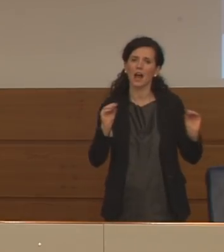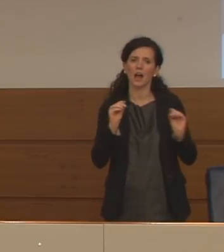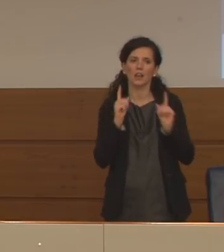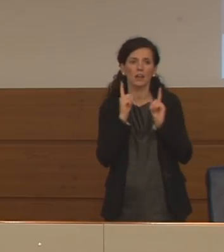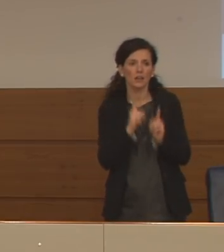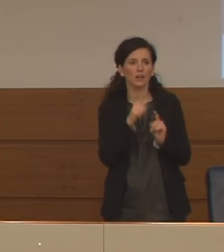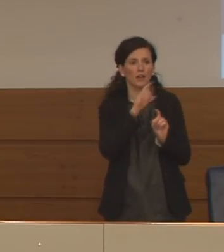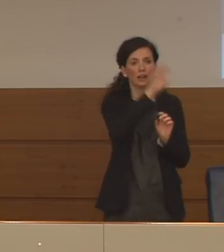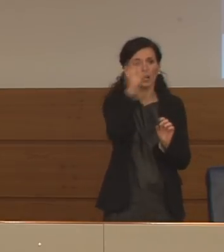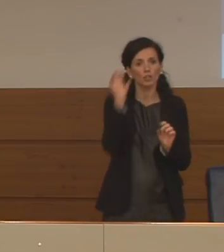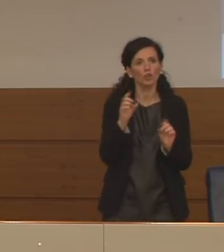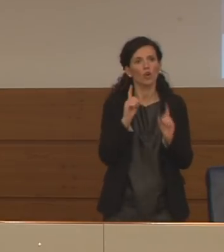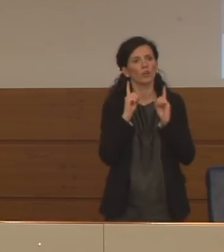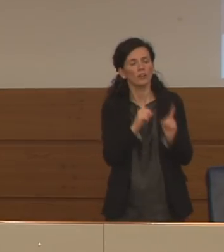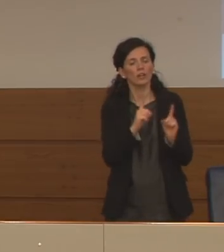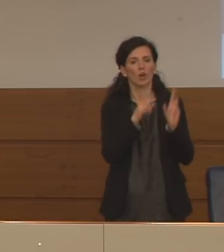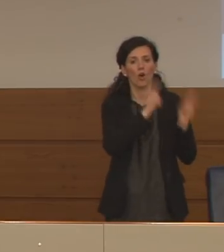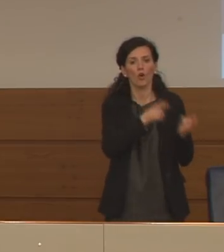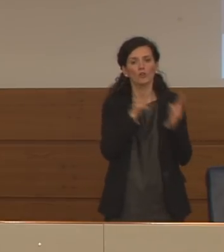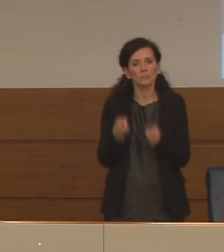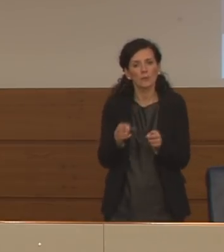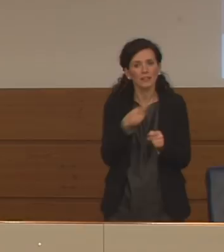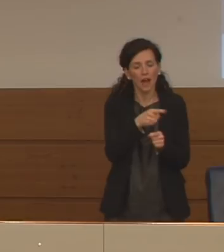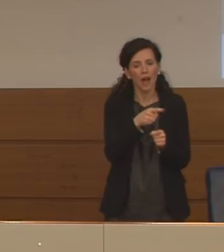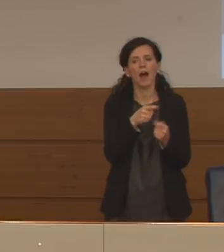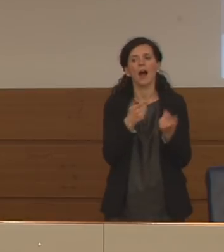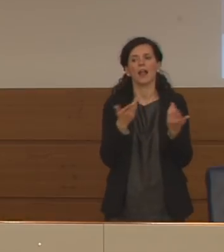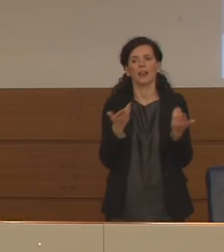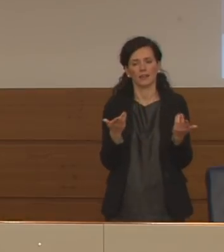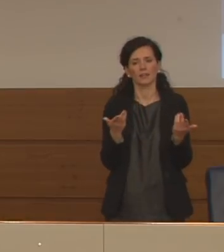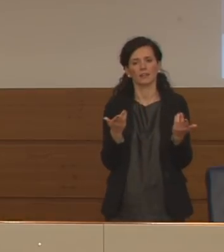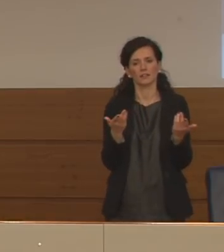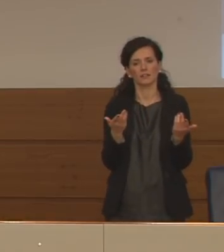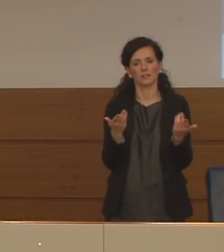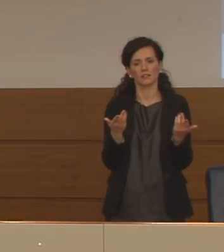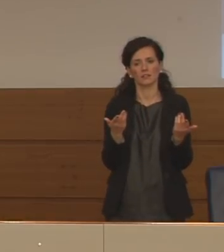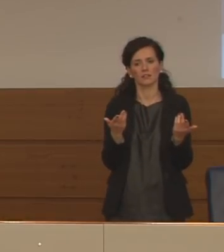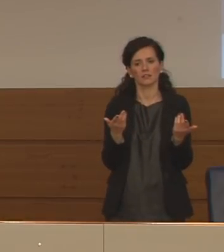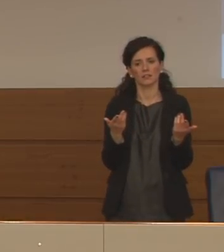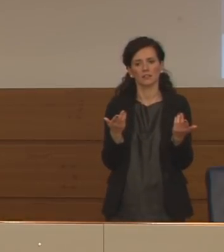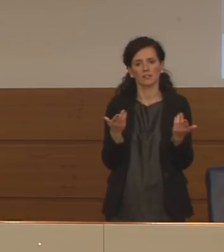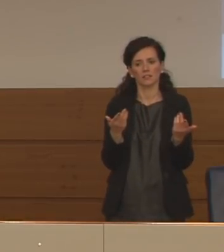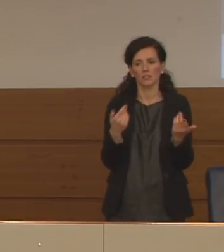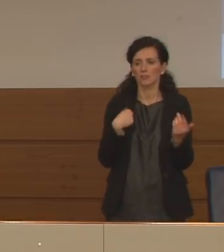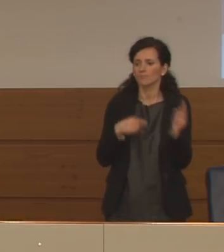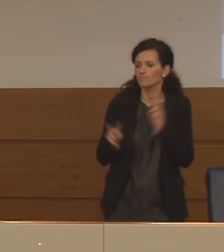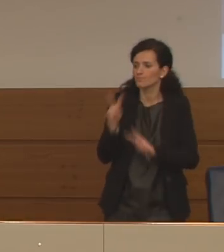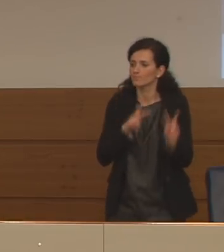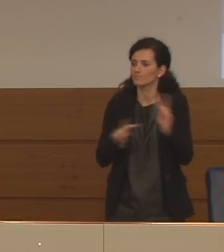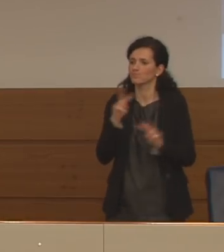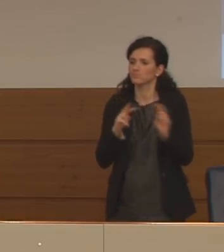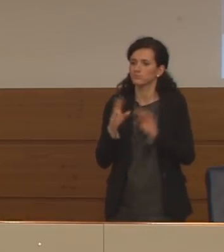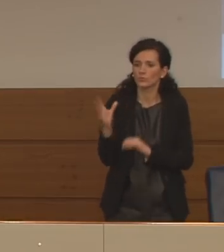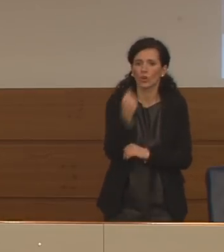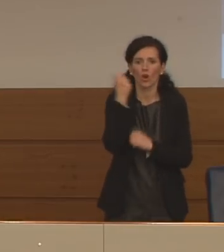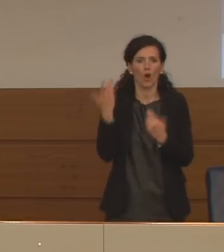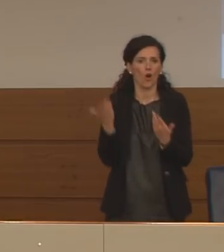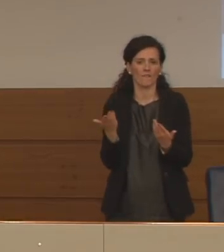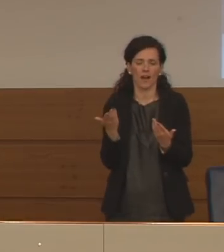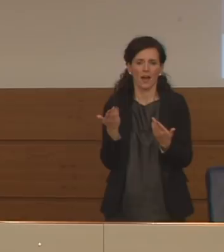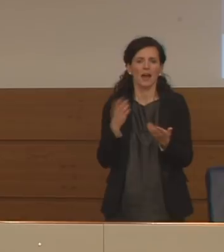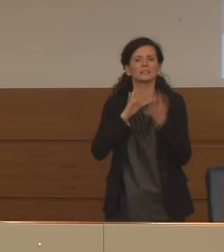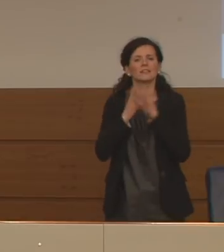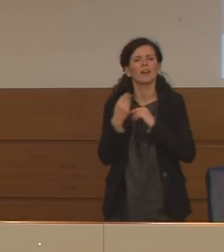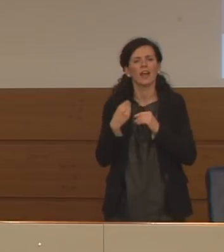strutture ospedaliere sarebbe una lotta tra alleati e quindi questo non